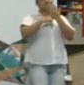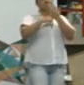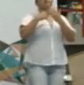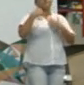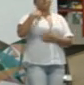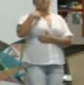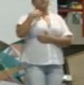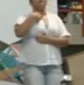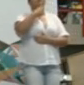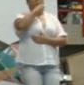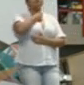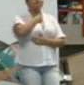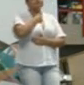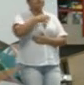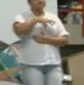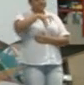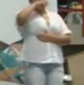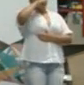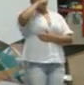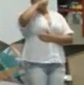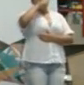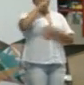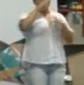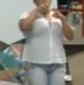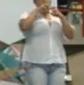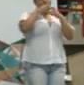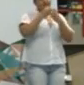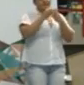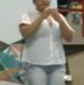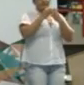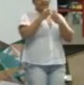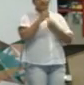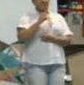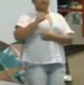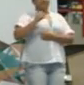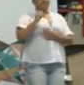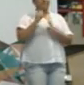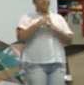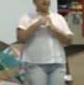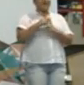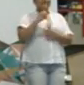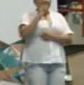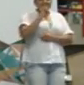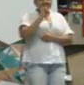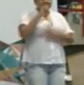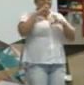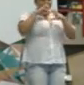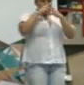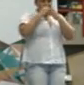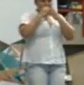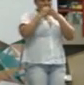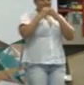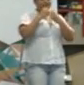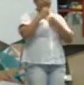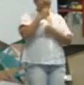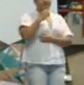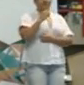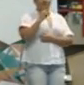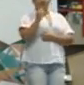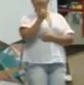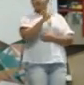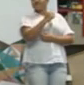vias respiratórias da gente fiquem ressecadas. Porque se elas ressecarem, elas vão ferir. E se elas forem ser feridas,